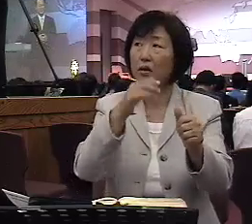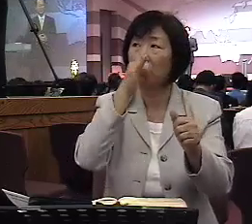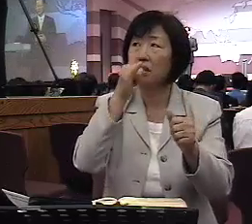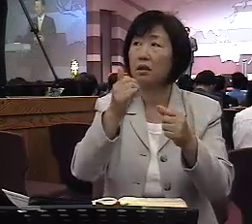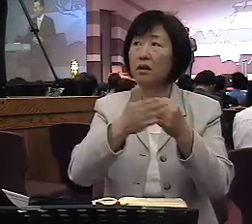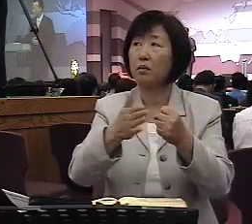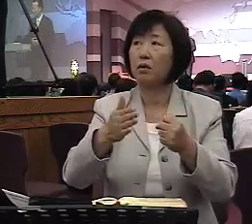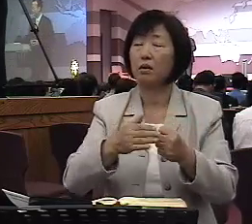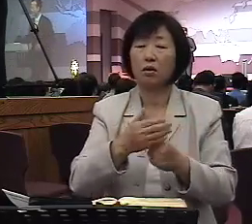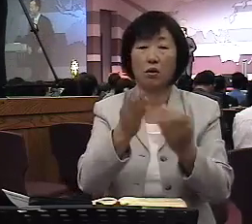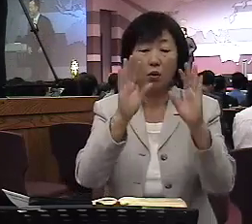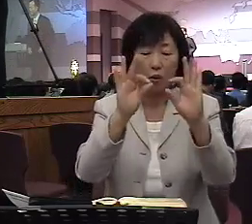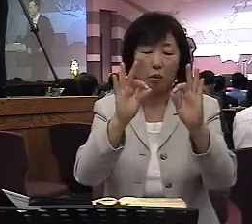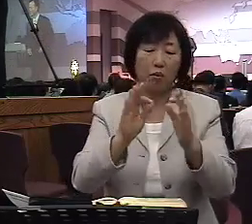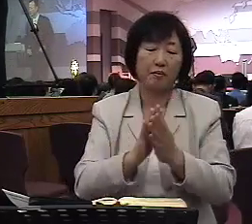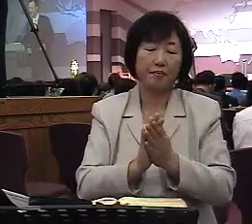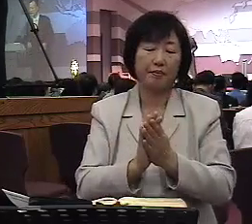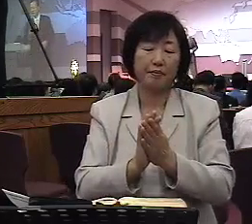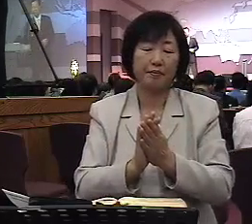여러분 보세요.